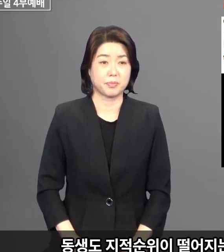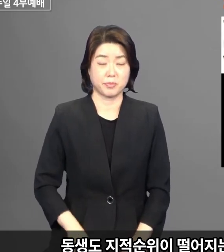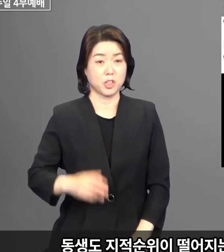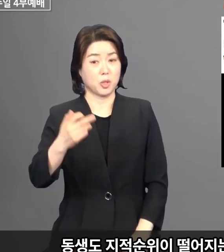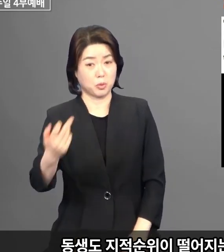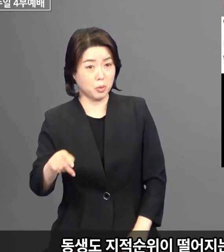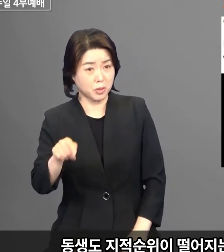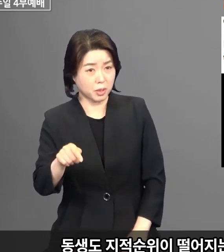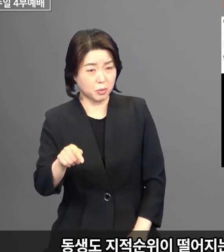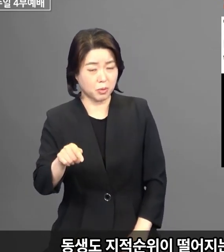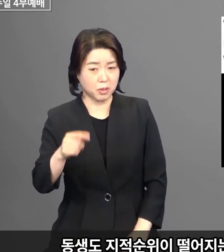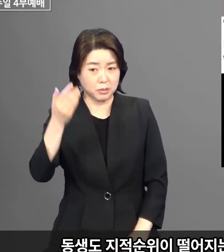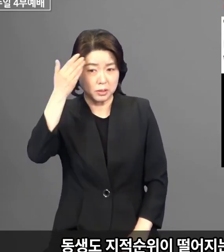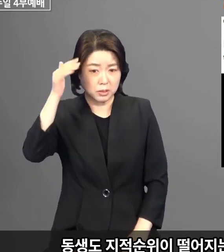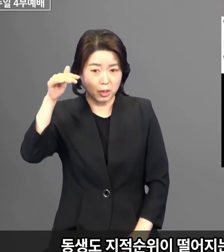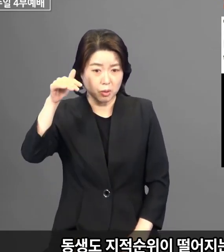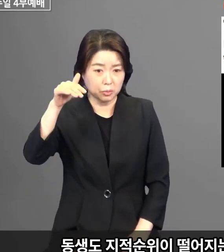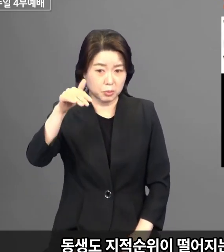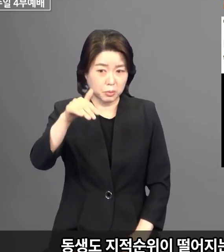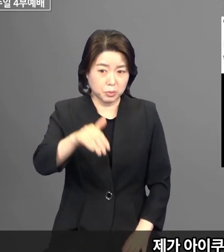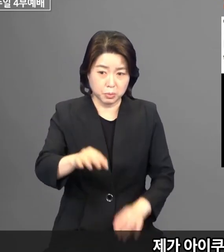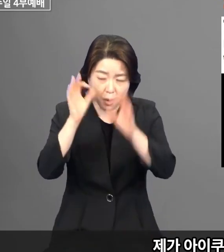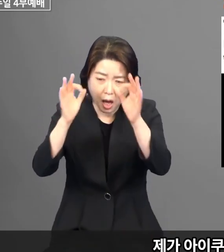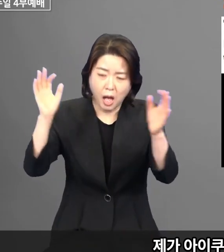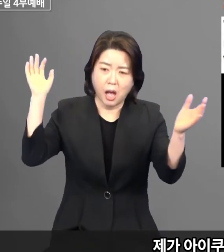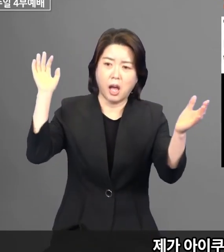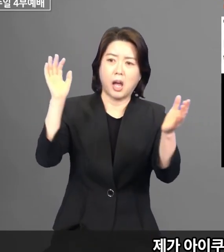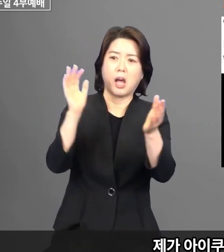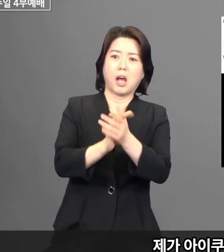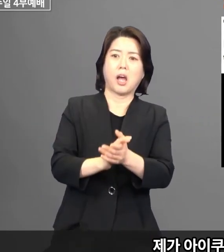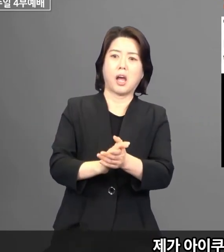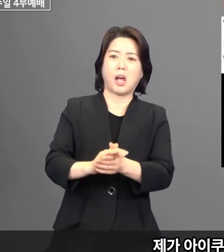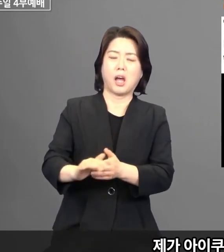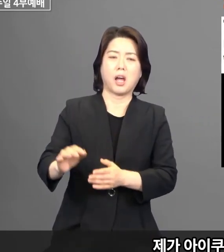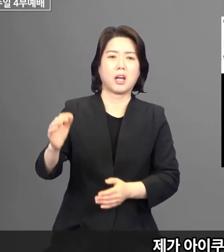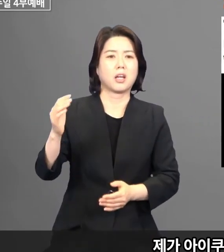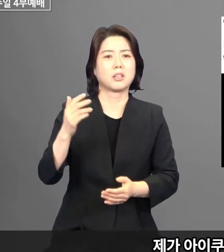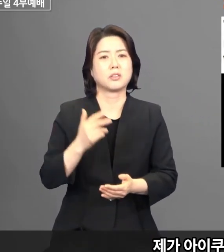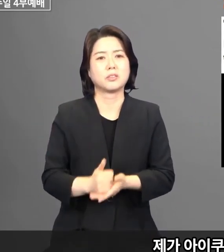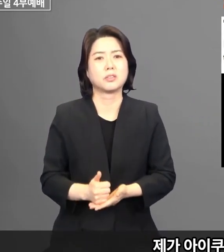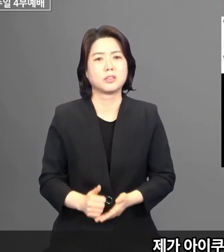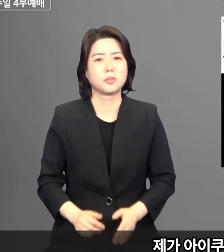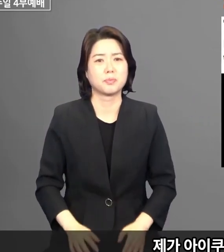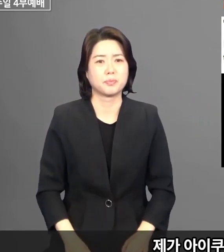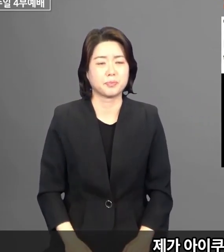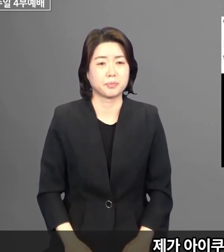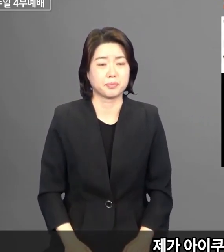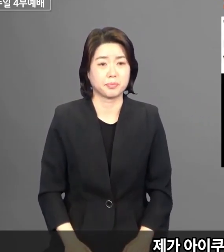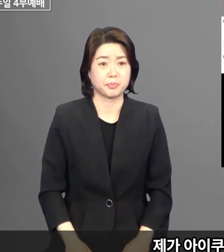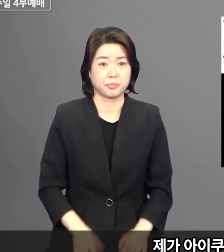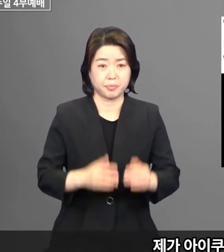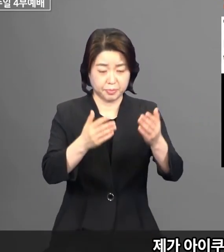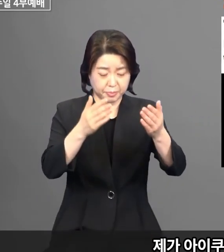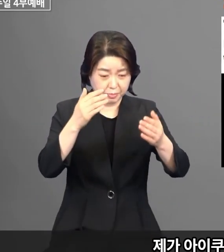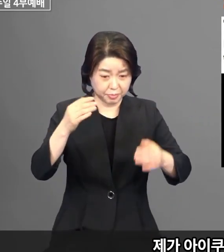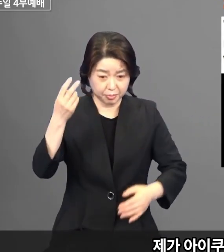동생도 지적 수준이 떨어지는 모습이 아이쿠야 그랬어요. 제가 아이쿠야. 받은 결과